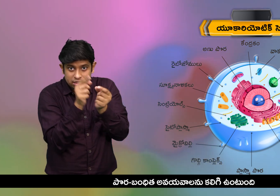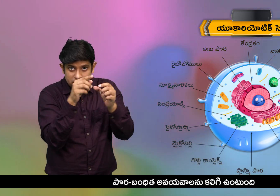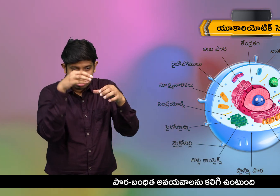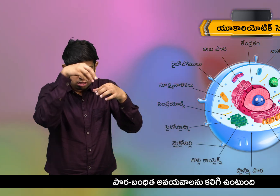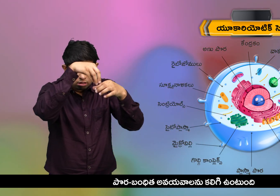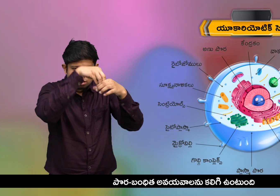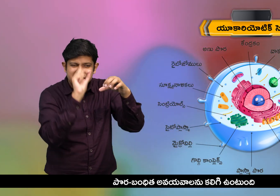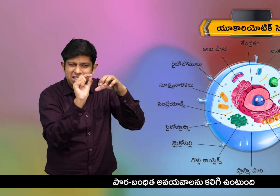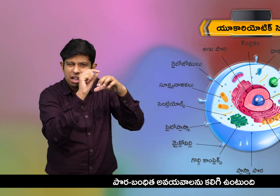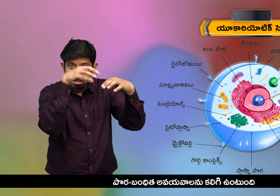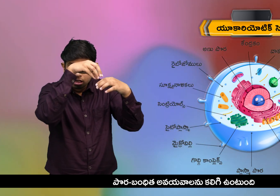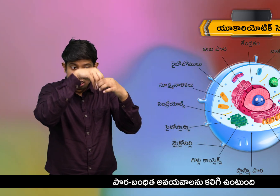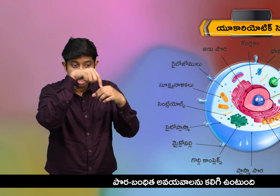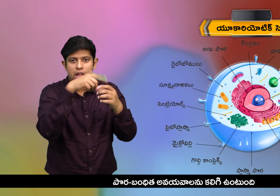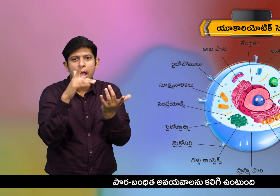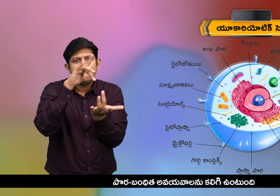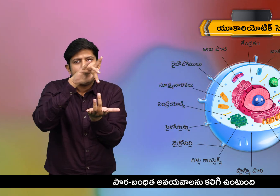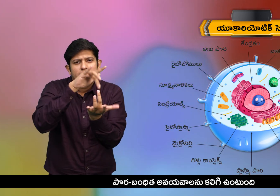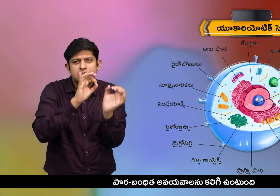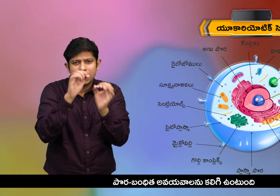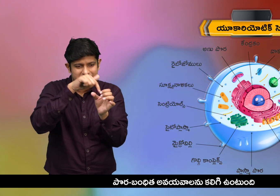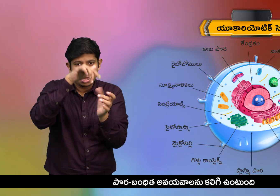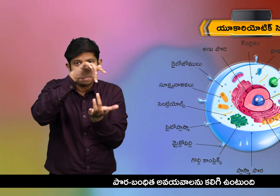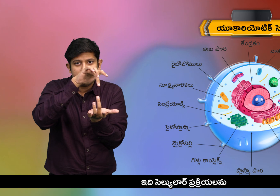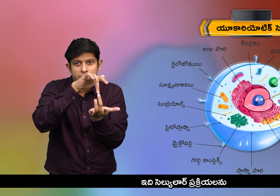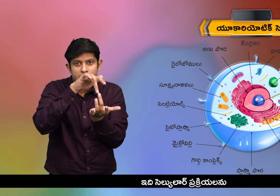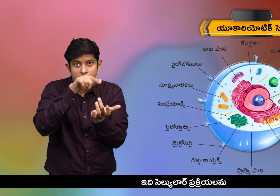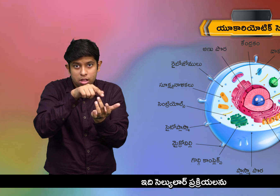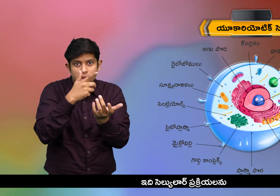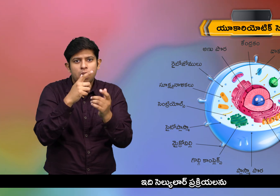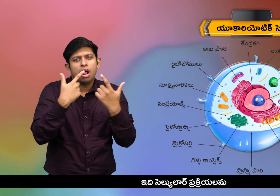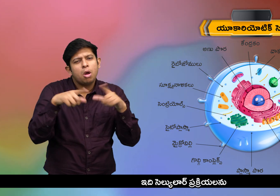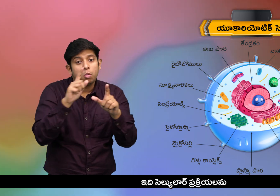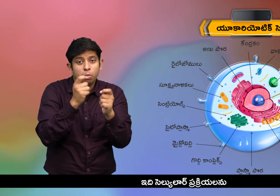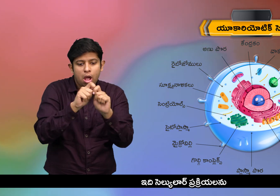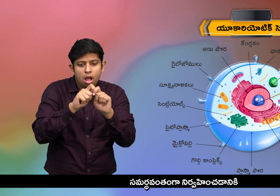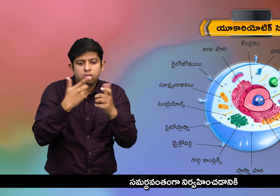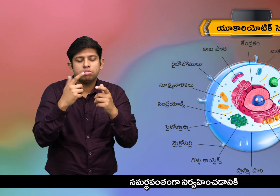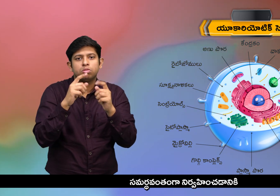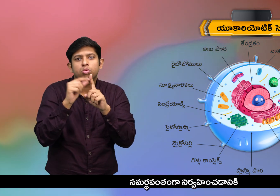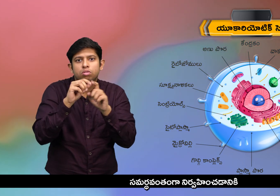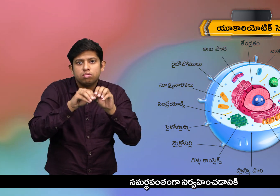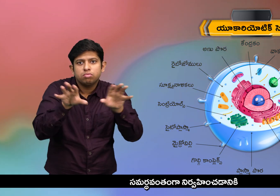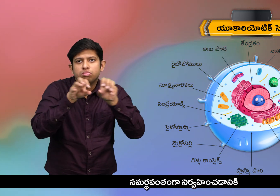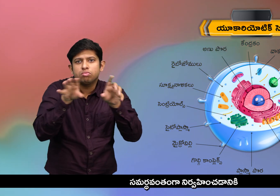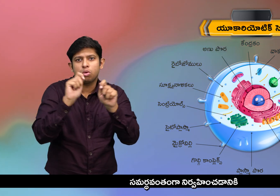పొరబంధిత అవయవాలను కలిగి ఉంటుంది. ఇది సెల్యులార్ ప్రక్రియలను సమర్థవంతంగా